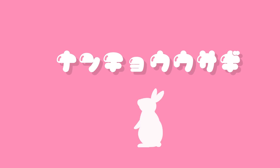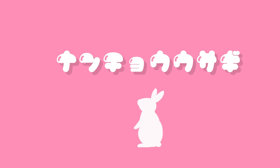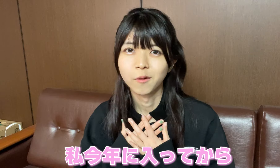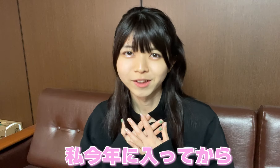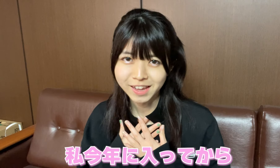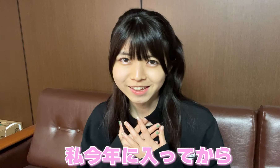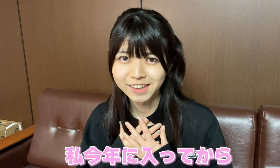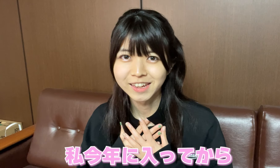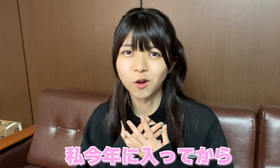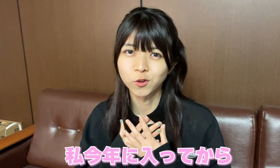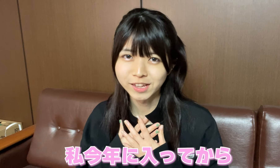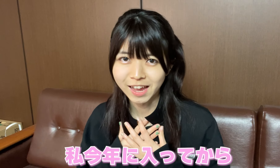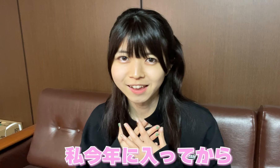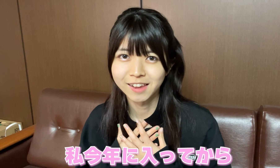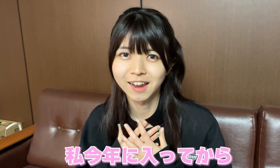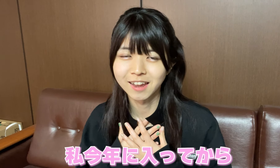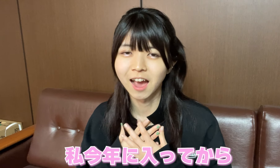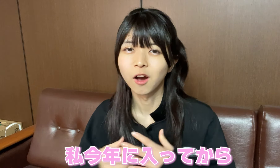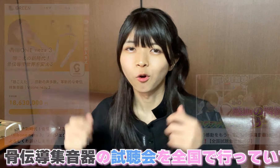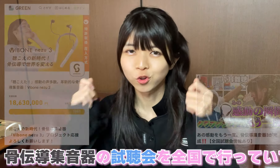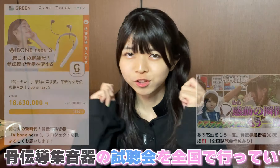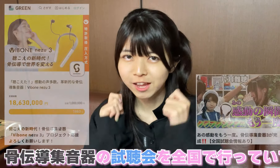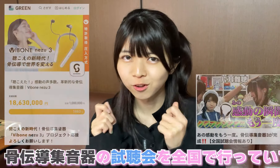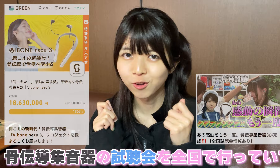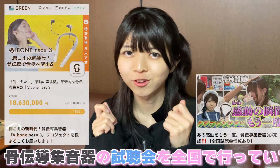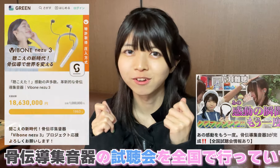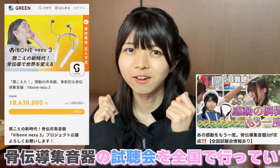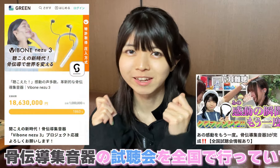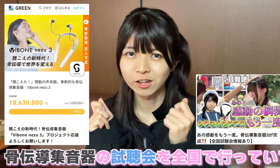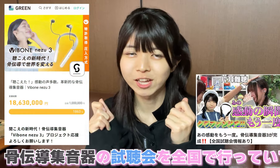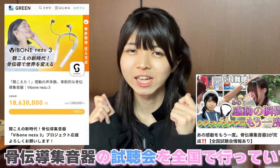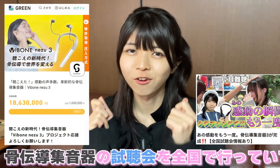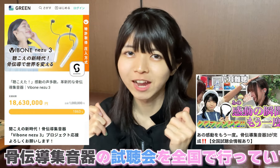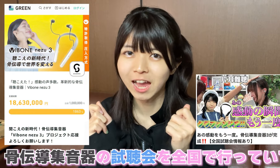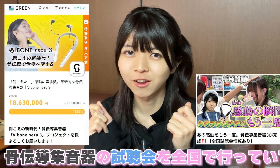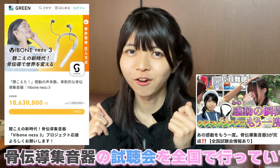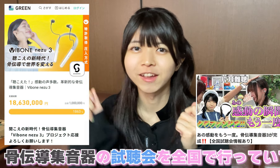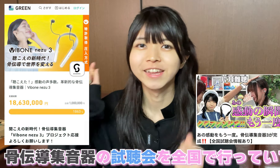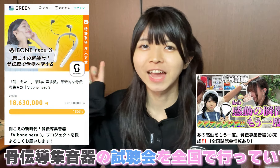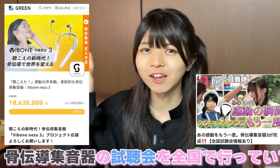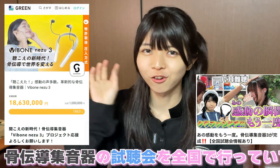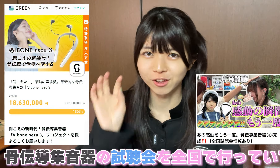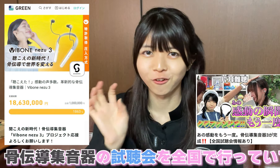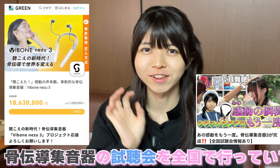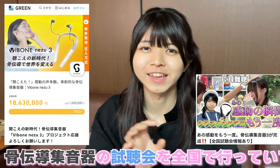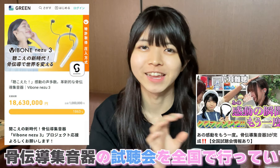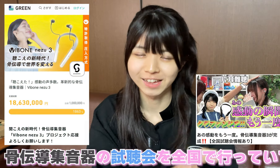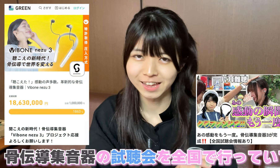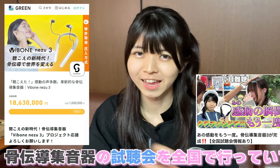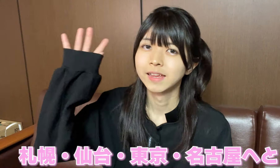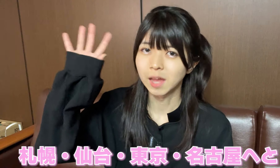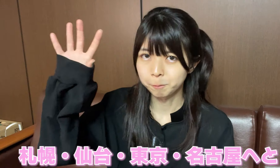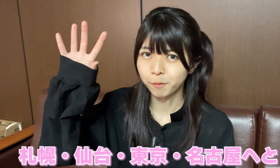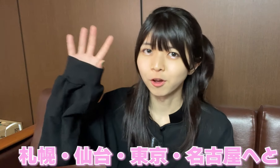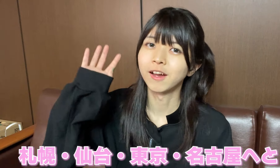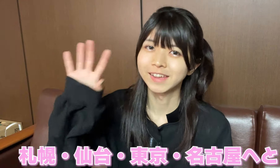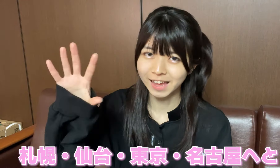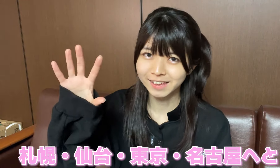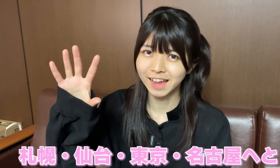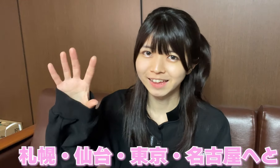。私今年入ってから骨伝導集音機の視聴会を全国で行っていて、札幌、仙台、